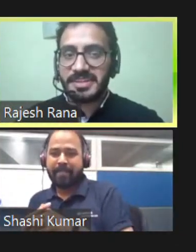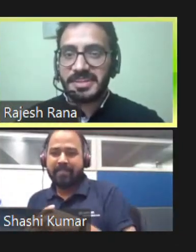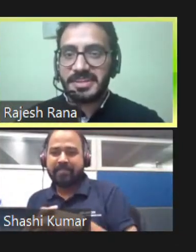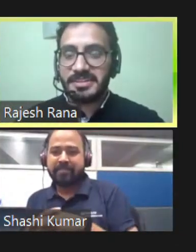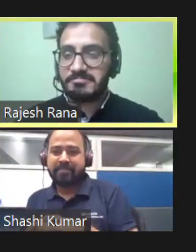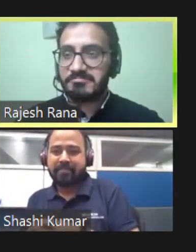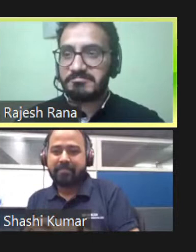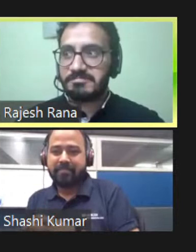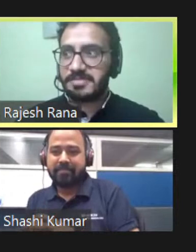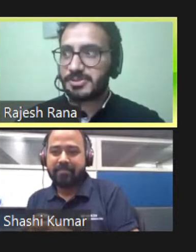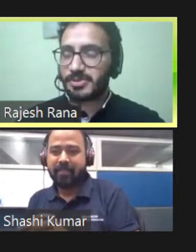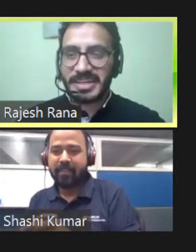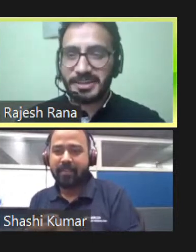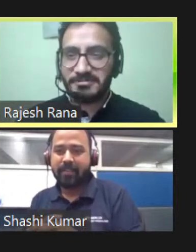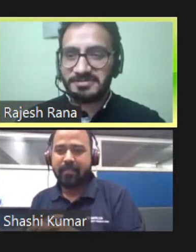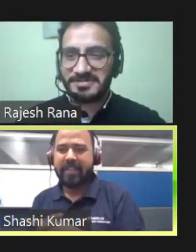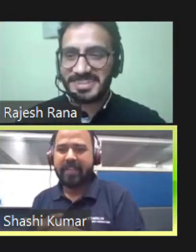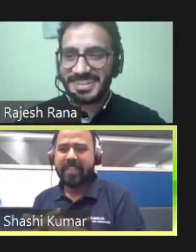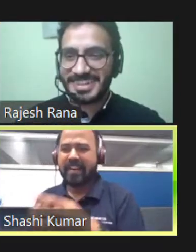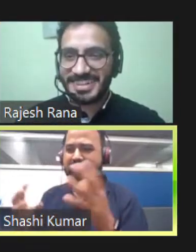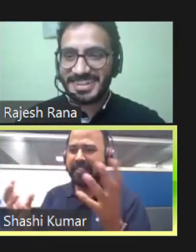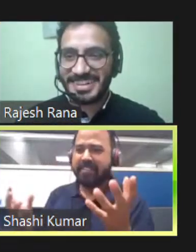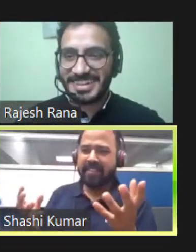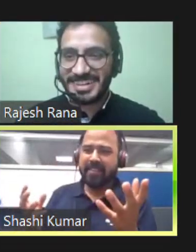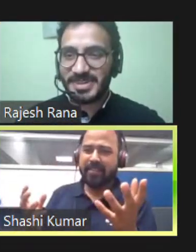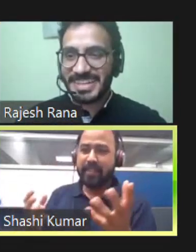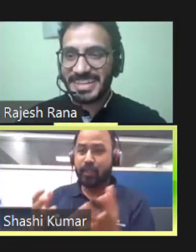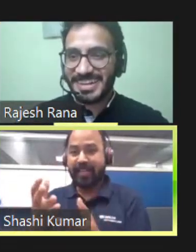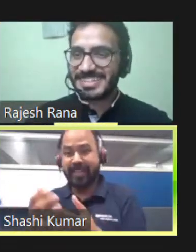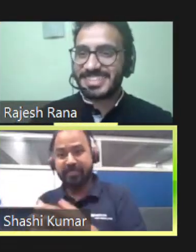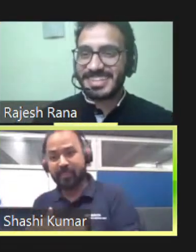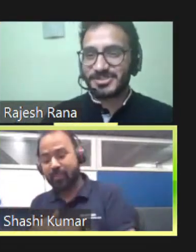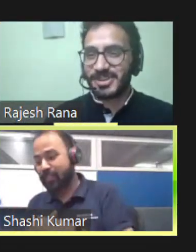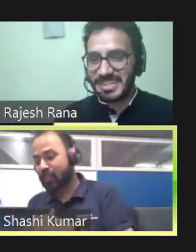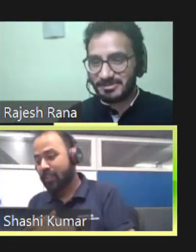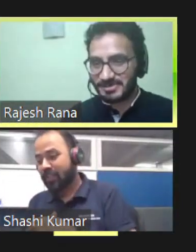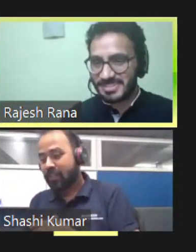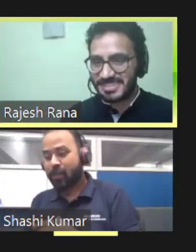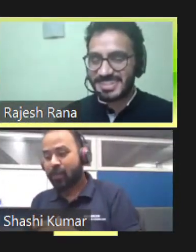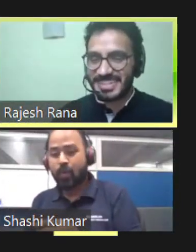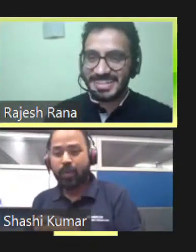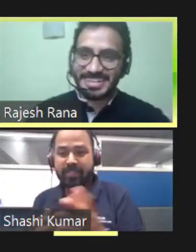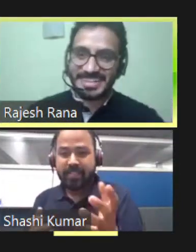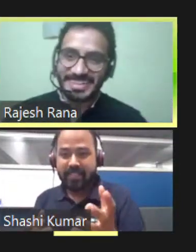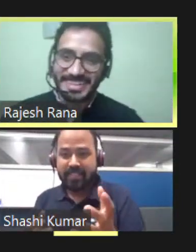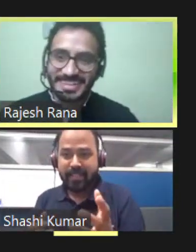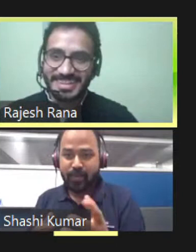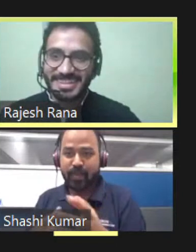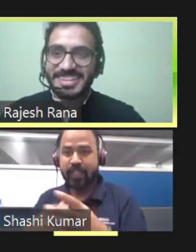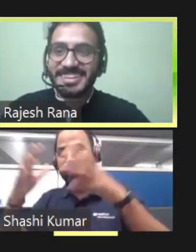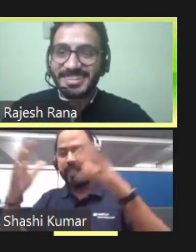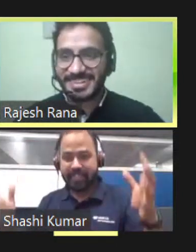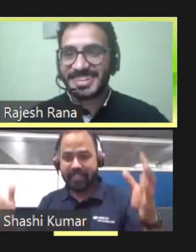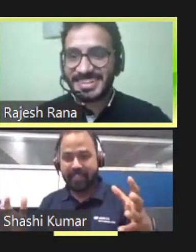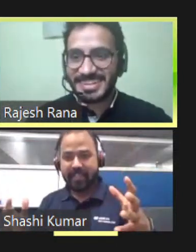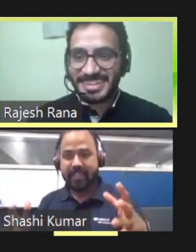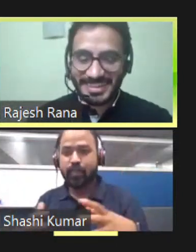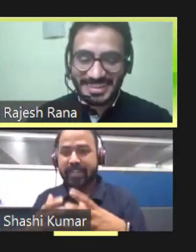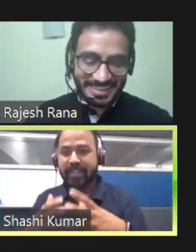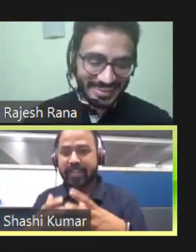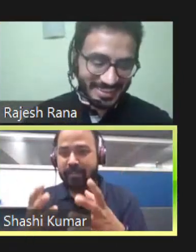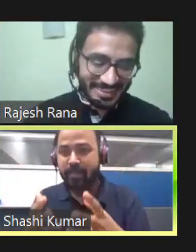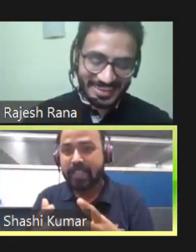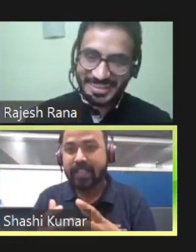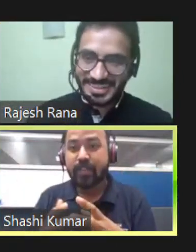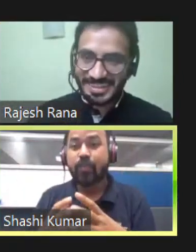I say Squid Game, मनी हाइस्ट देखिए होगी, Money स्क्विड Heist गेम्स, and Squid Games. कोरियन Right. सीरीज, कोरियन सीरीज अगेन